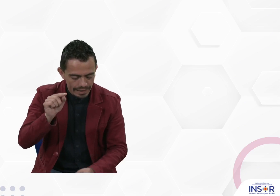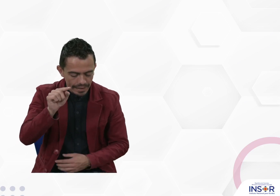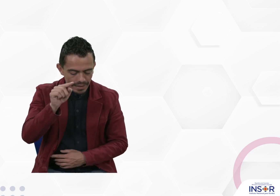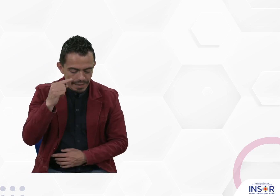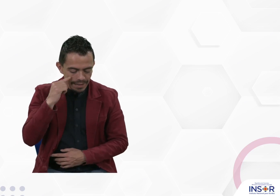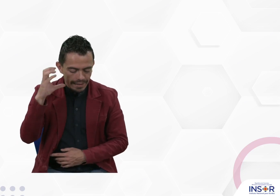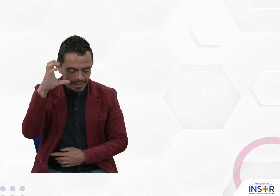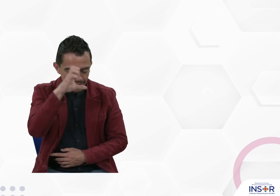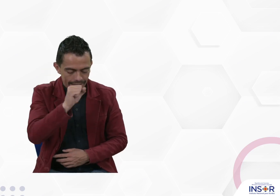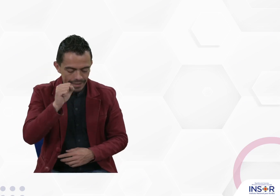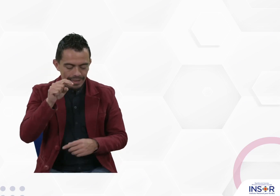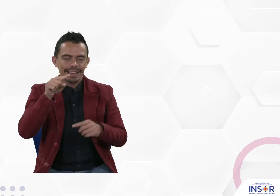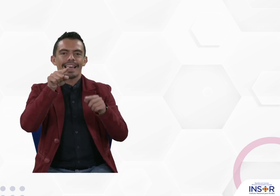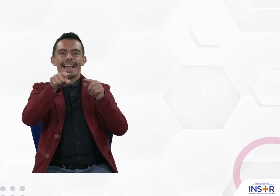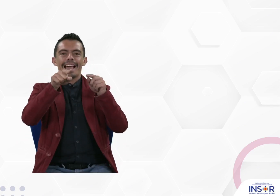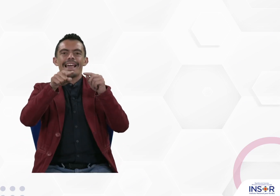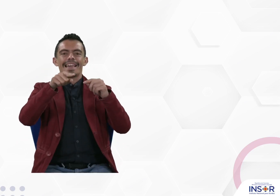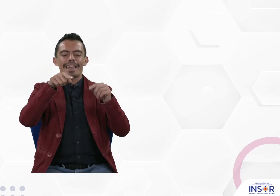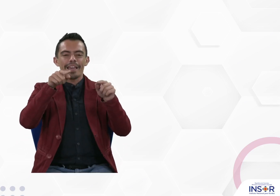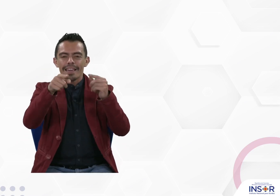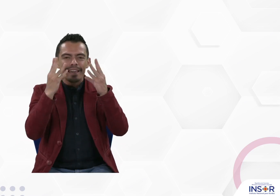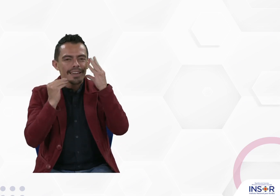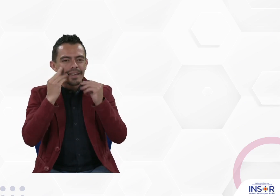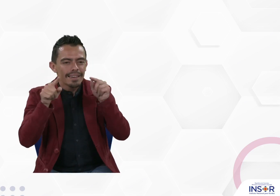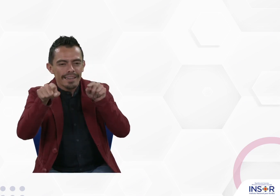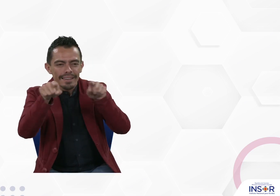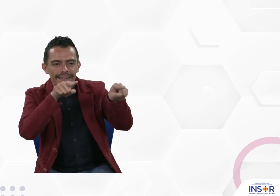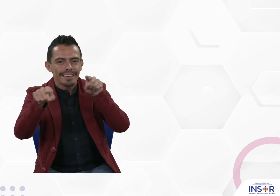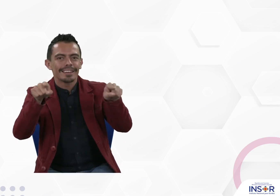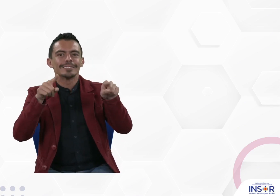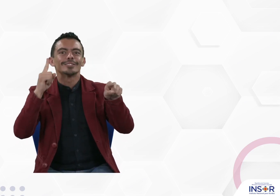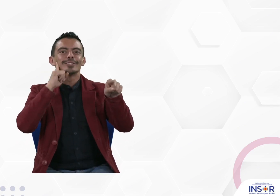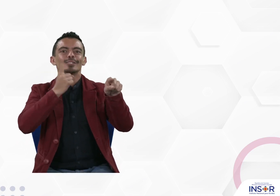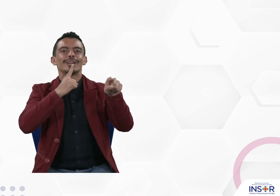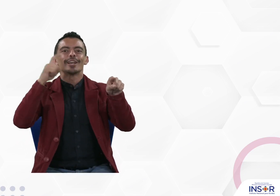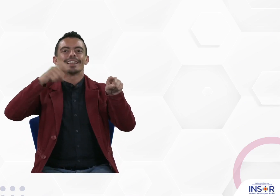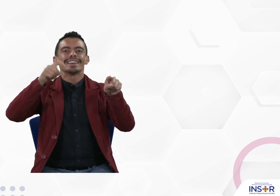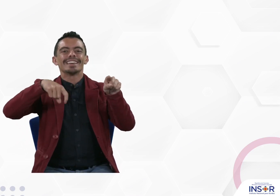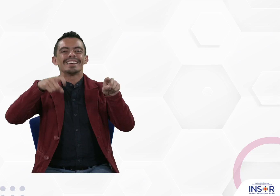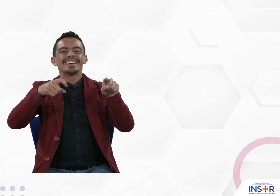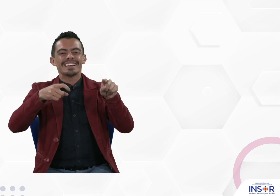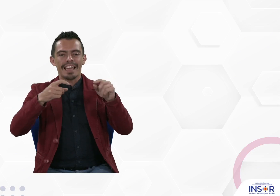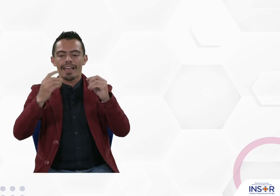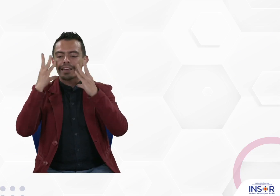Yo aquí iba tomando nota de esto tan interesante que mencionaban, y es